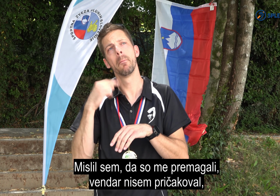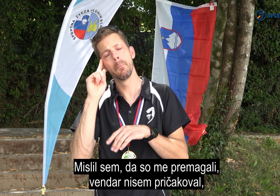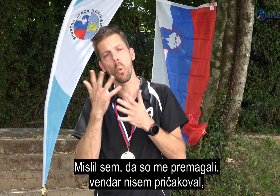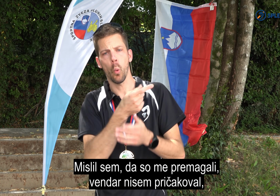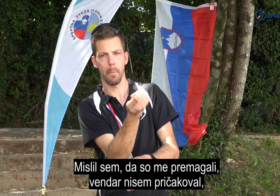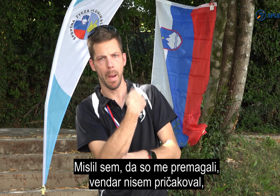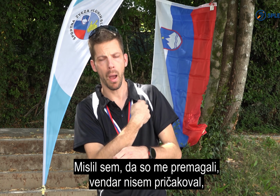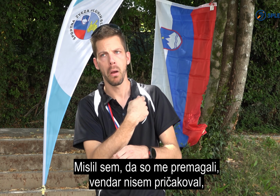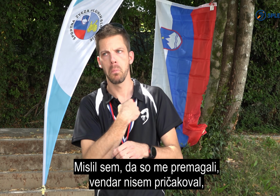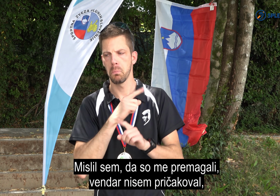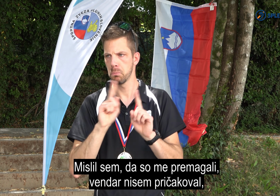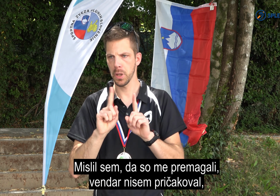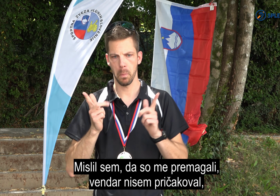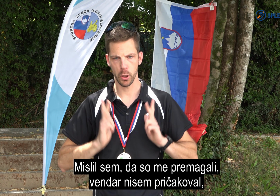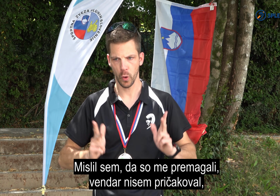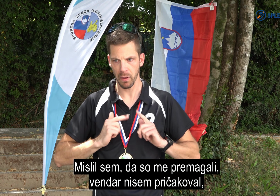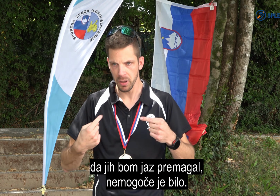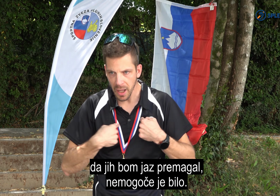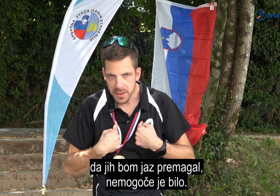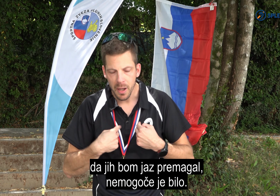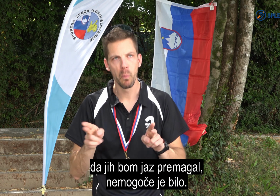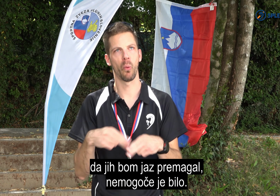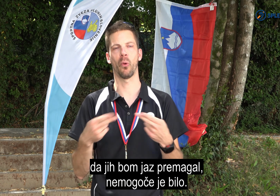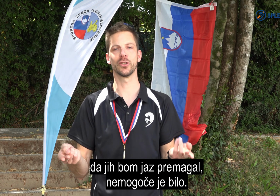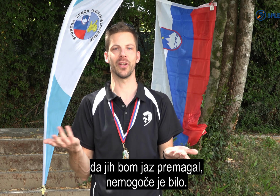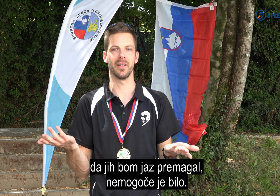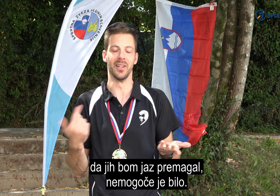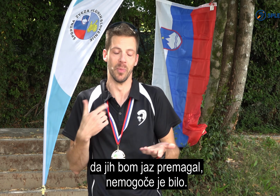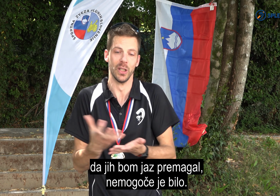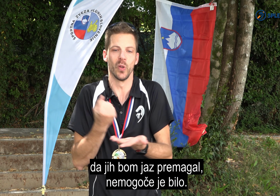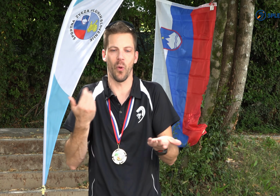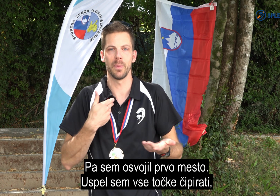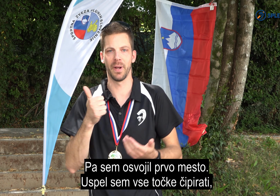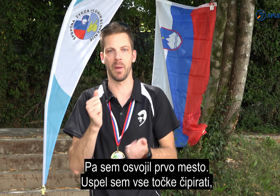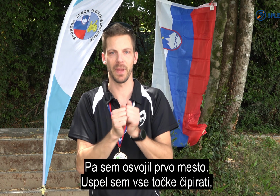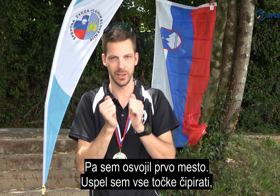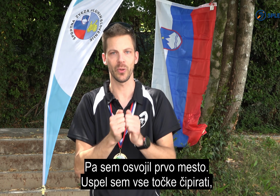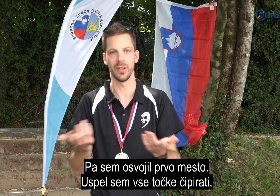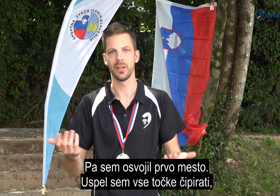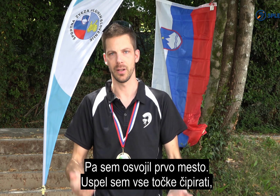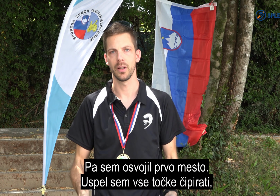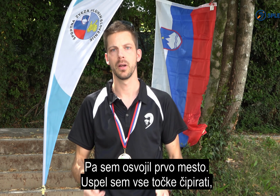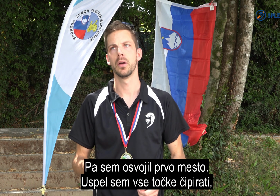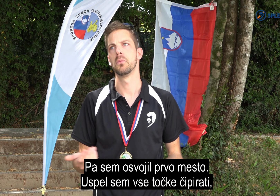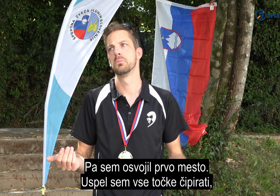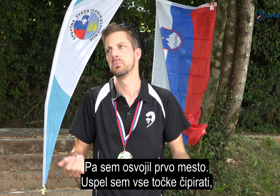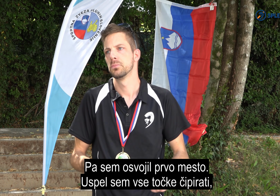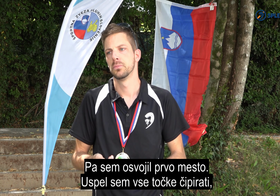Mislil sem, da so me premagali, vendar nisem pričakoval, da jih bom jaz premagal. Nemogoče je bilo. Pa sem osvojil prvo